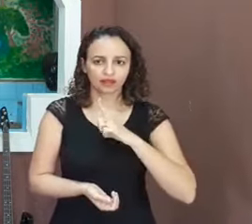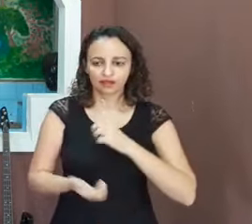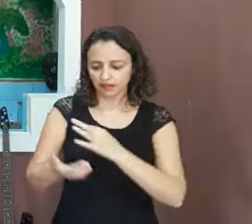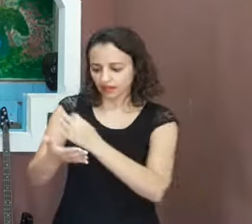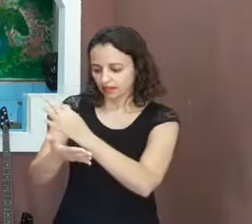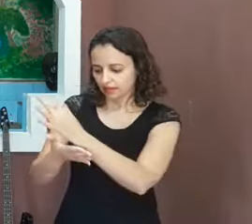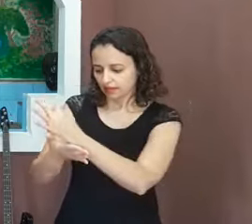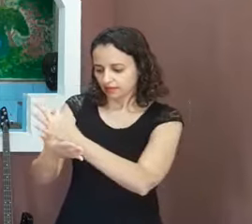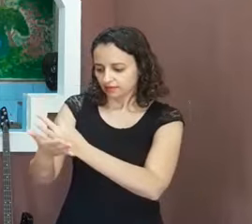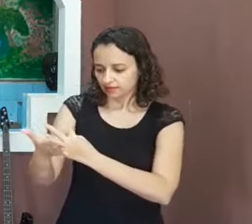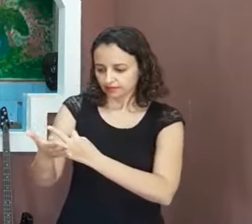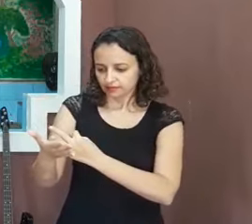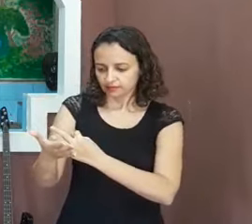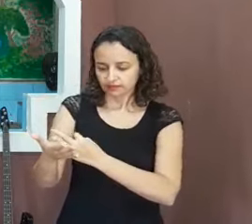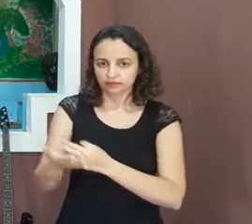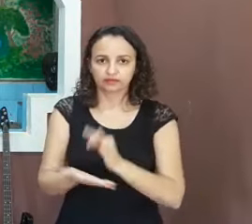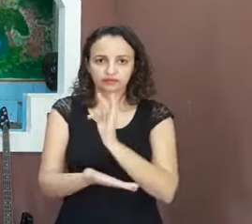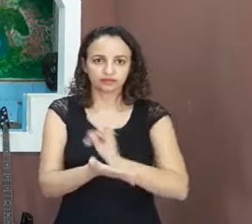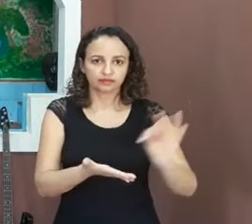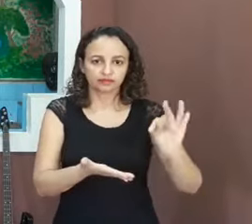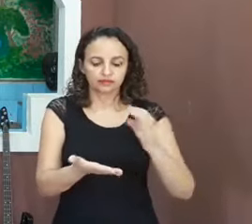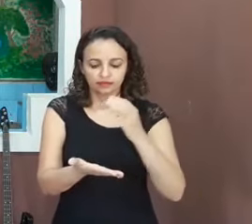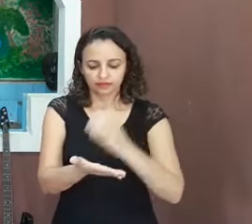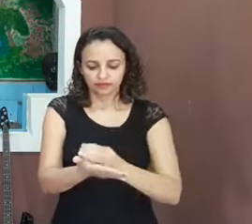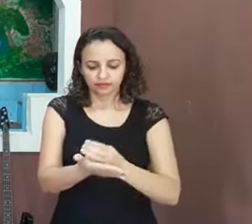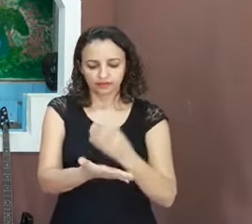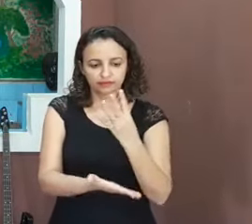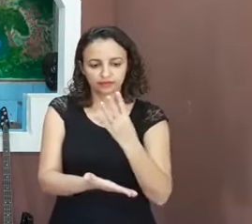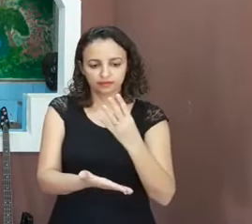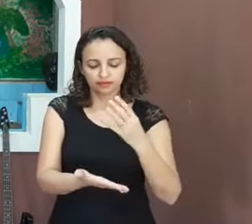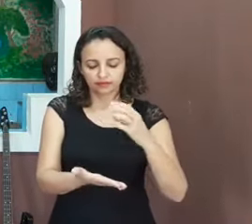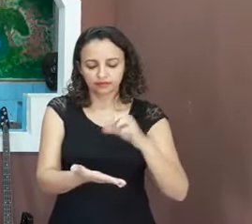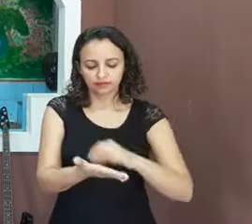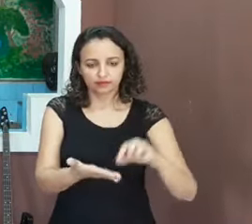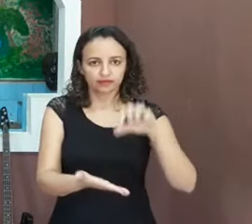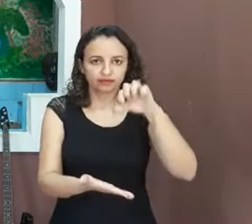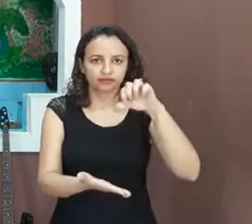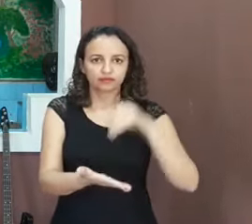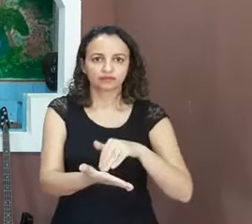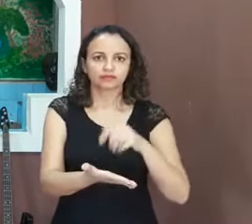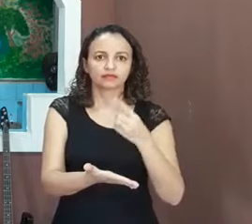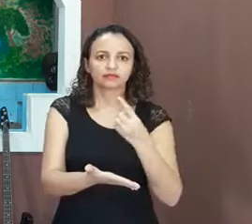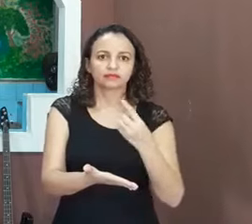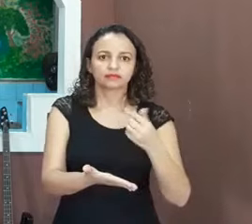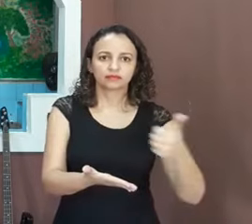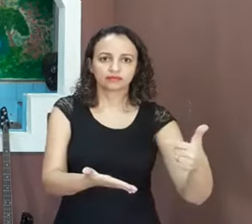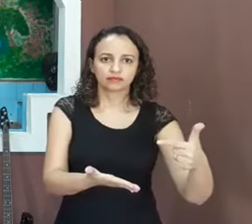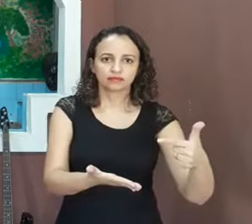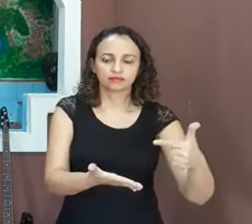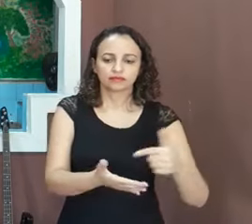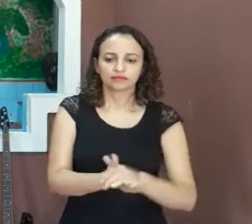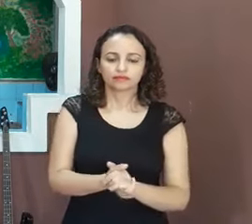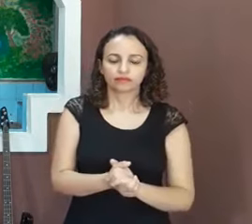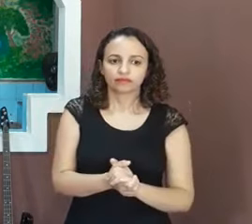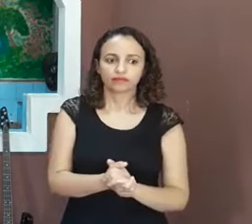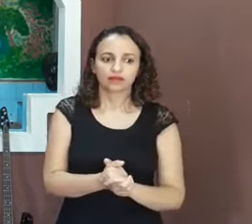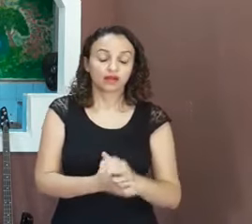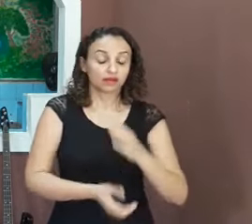1 Tessalonicenses capítulo 4, de 9 a 12, que diz o seguinte: quanto ao